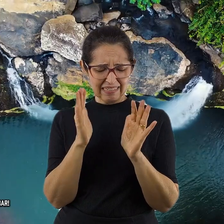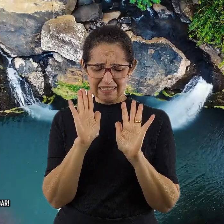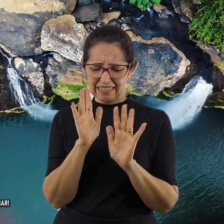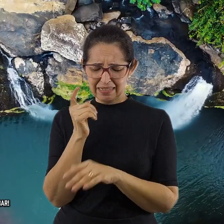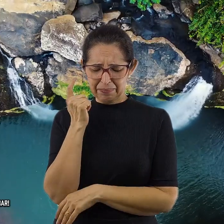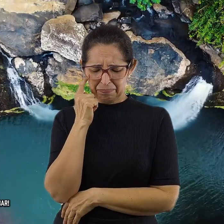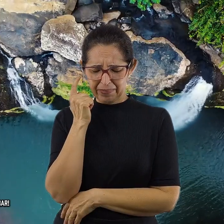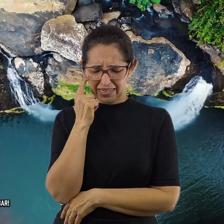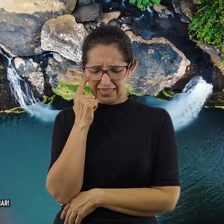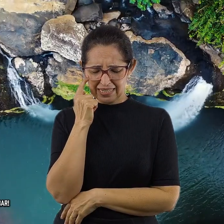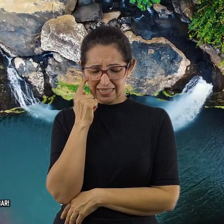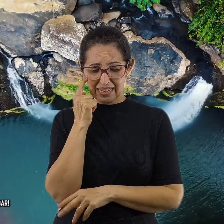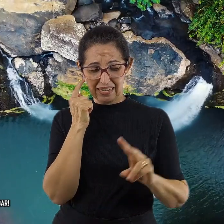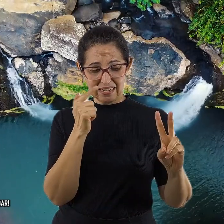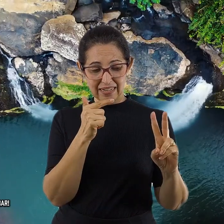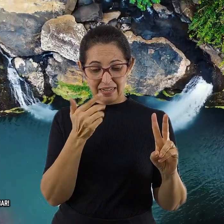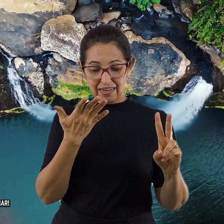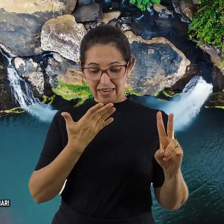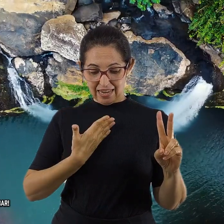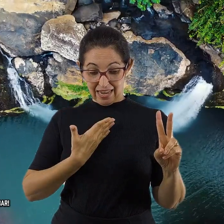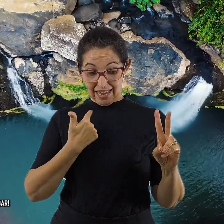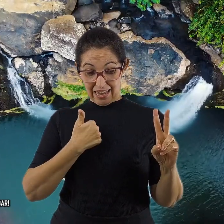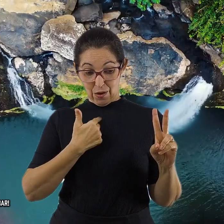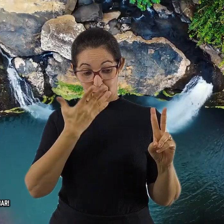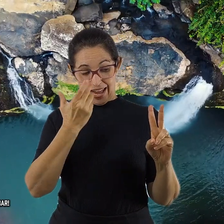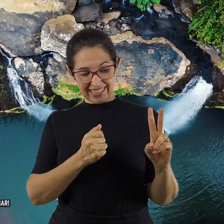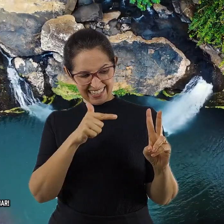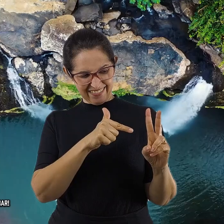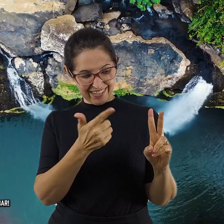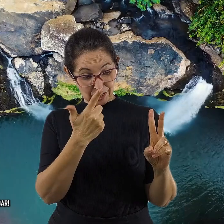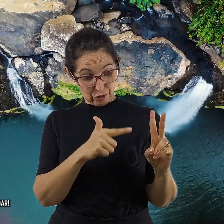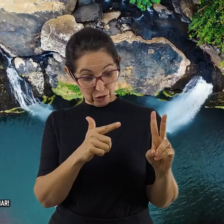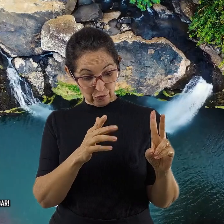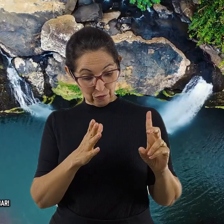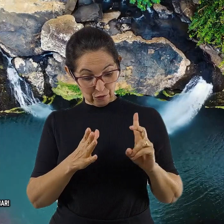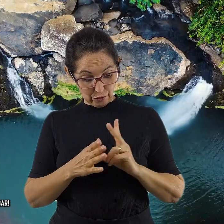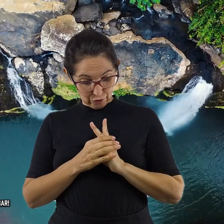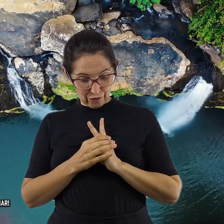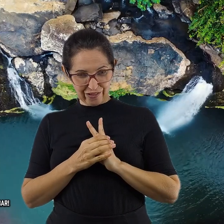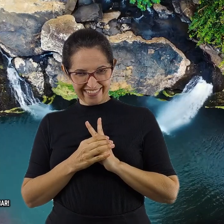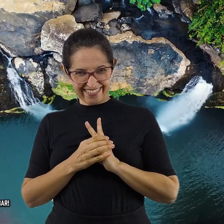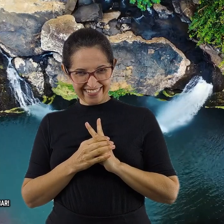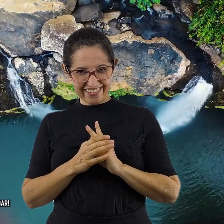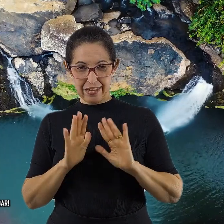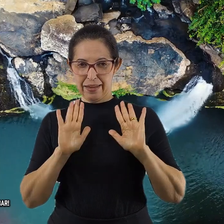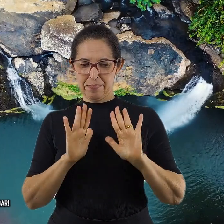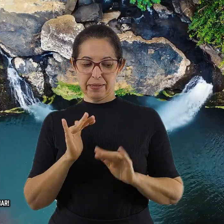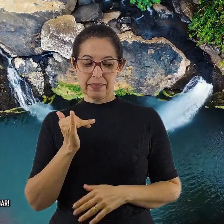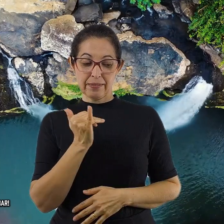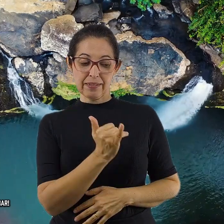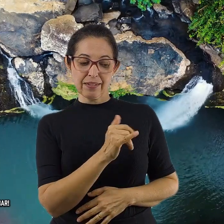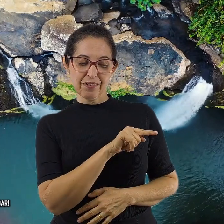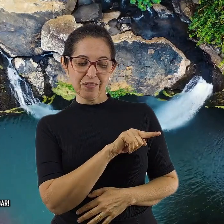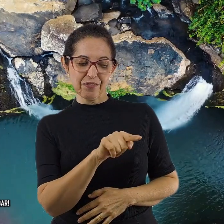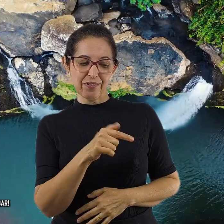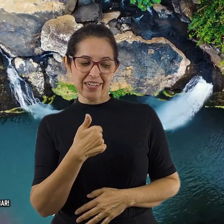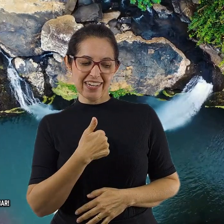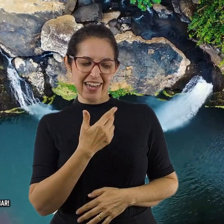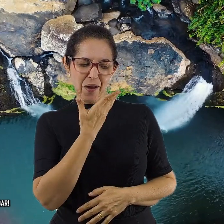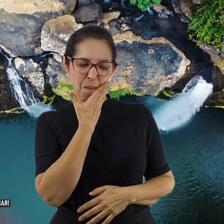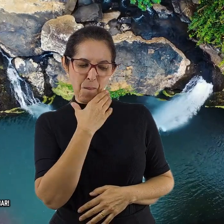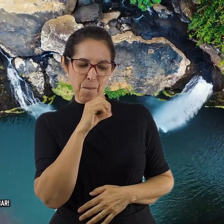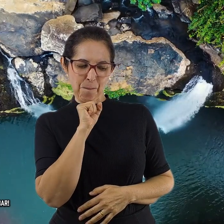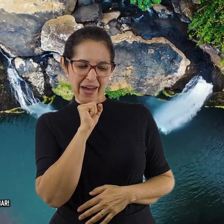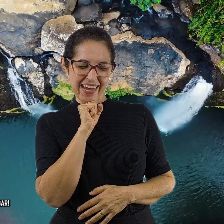e pensaram que eu nunca vos aceitaria de volta. Mas eu vos digo, como um pai,